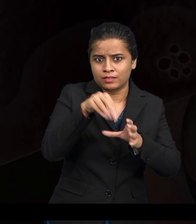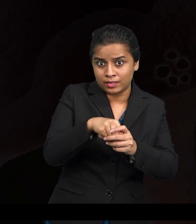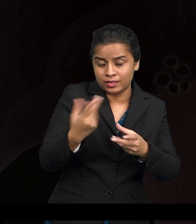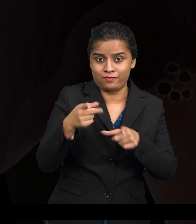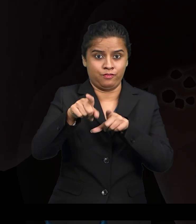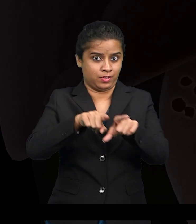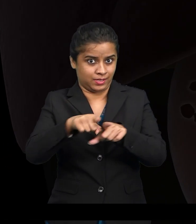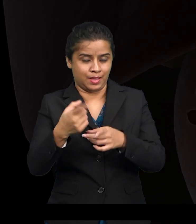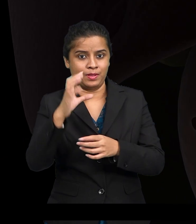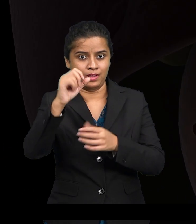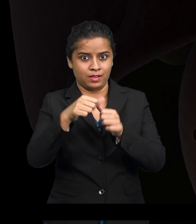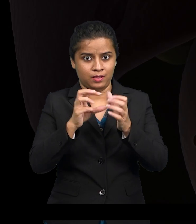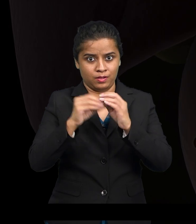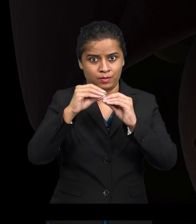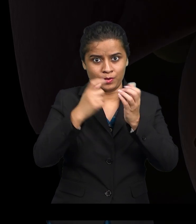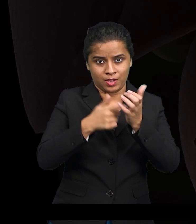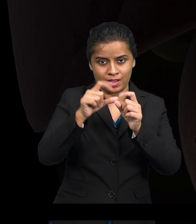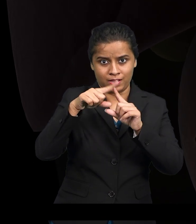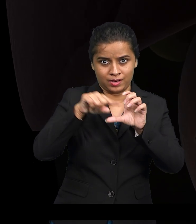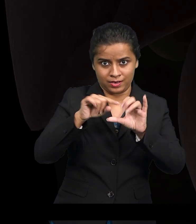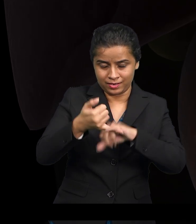तत्व और कार्बोहाइड्रेट,